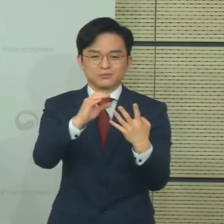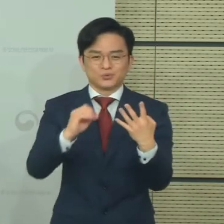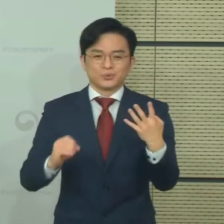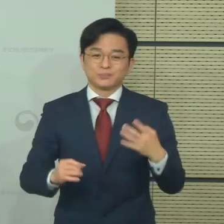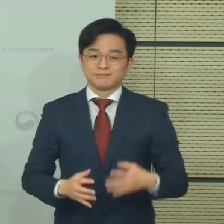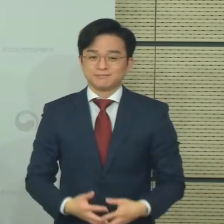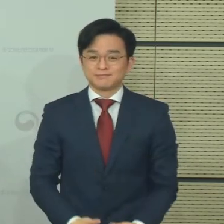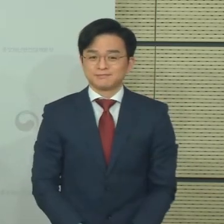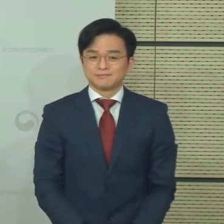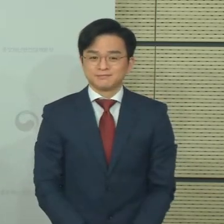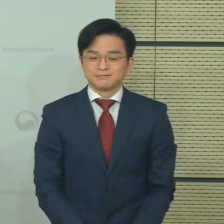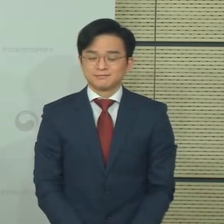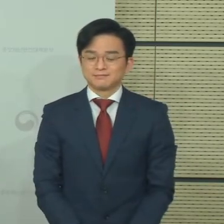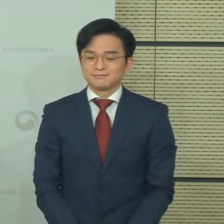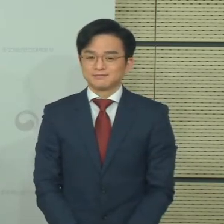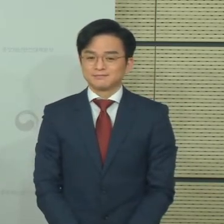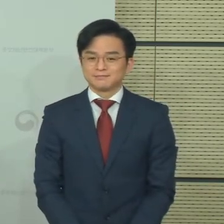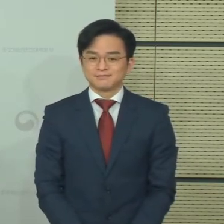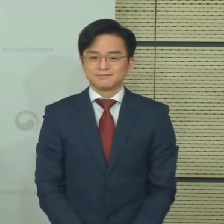그렇게 차지를 하고 있습니다.